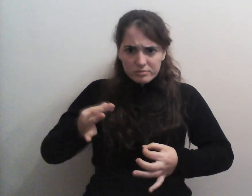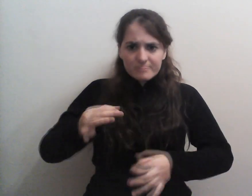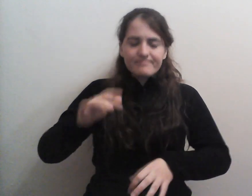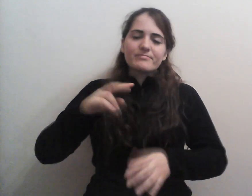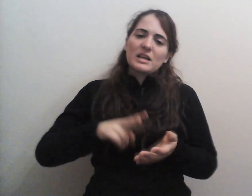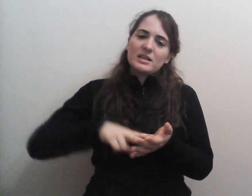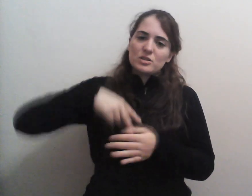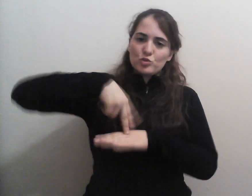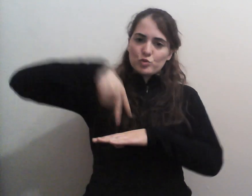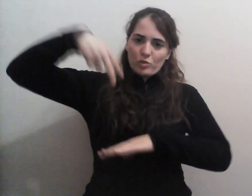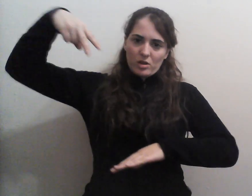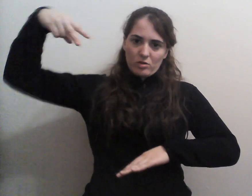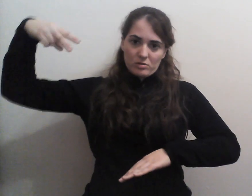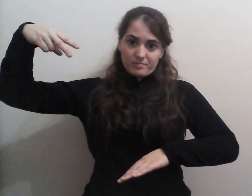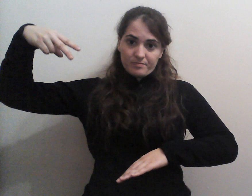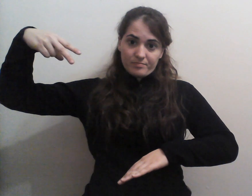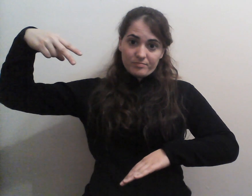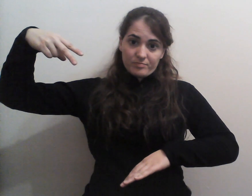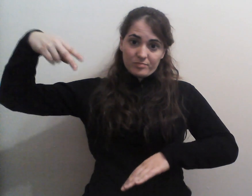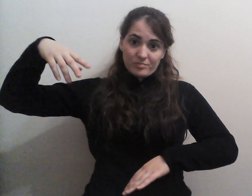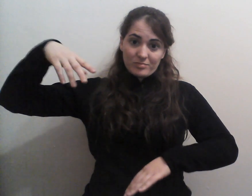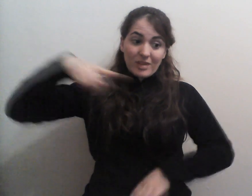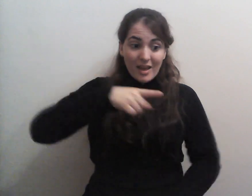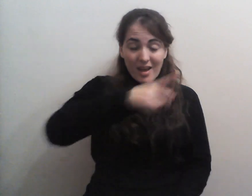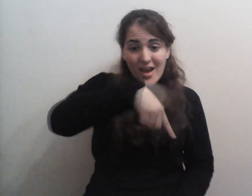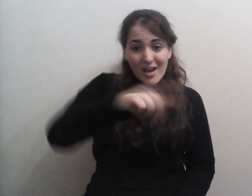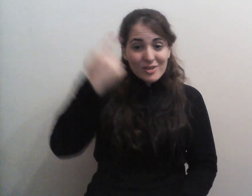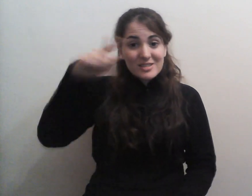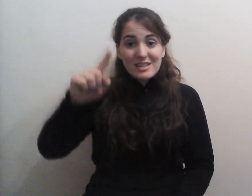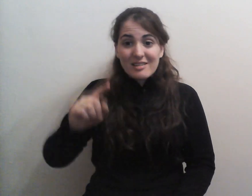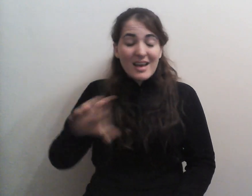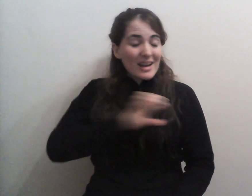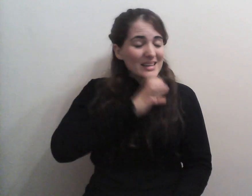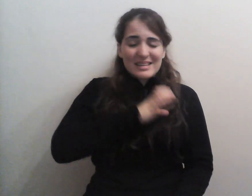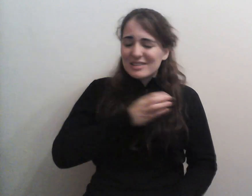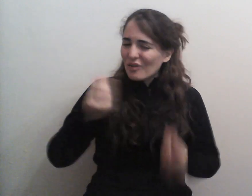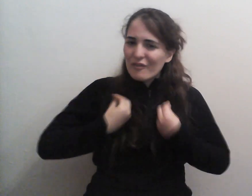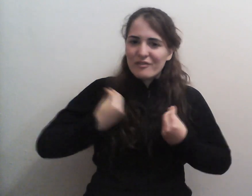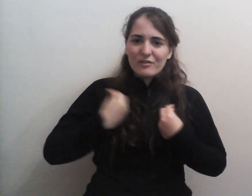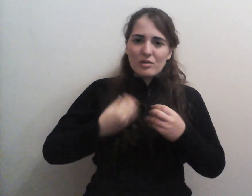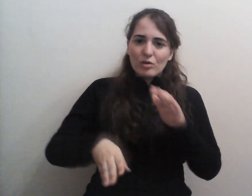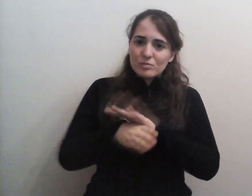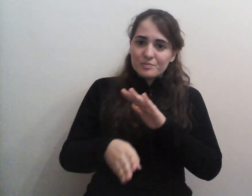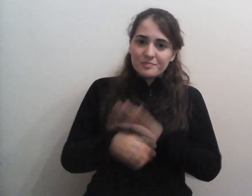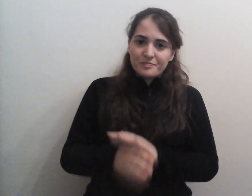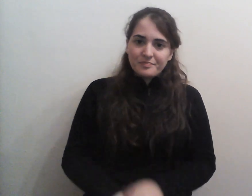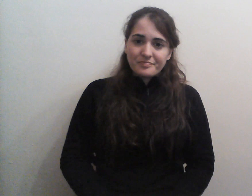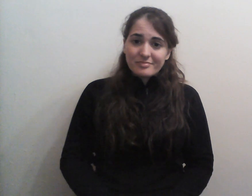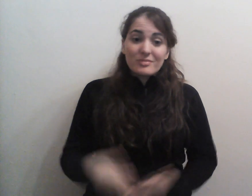Ellos sabían que Cristo estaba vivo. Jesús, entonces, su resurrección es la fuente de nuestra